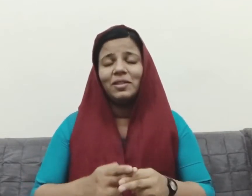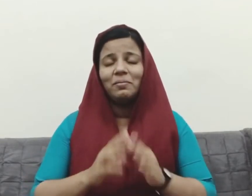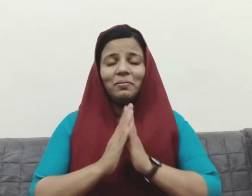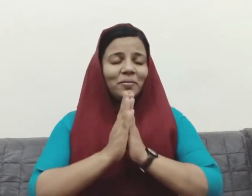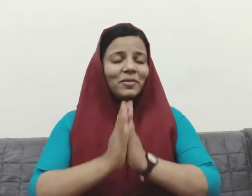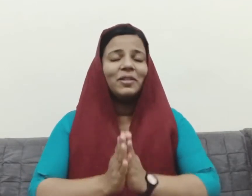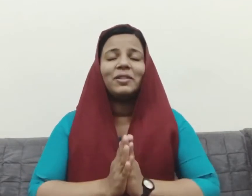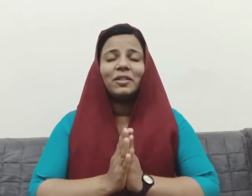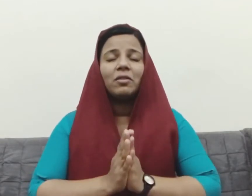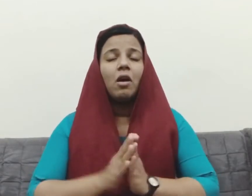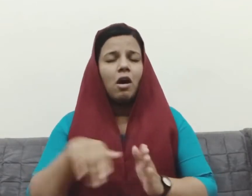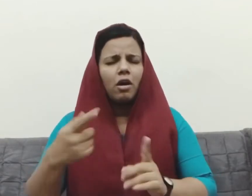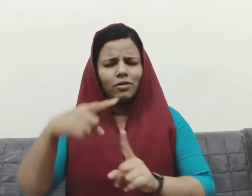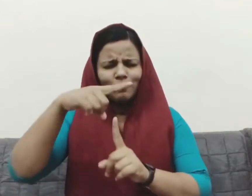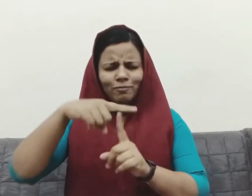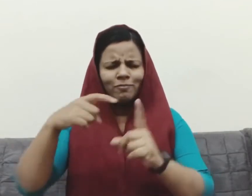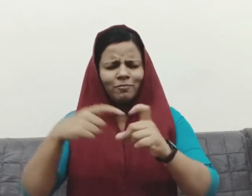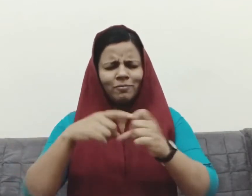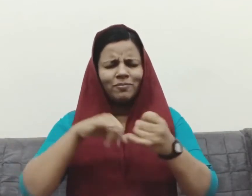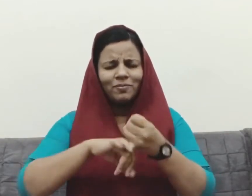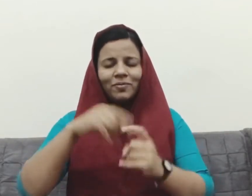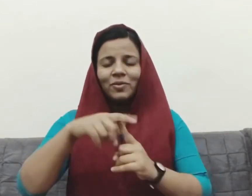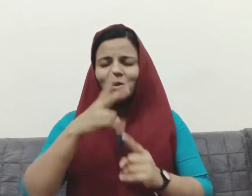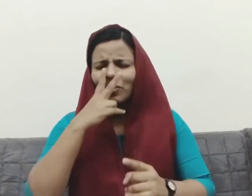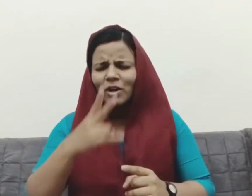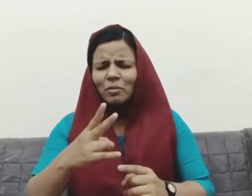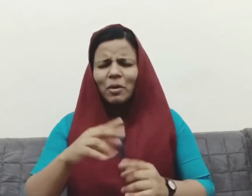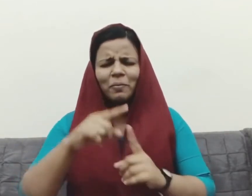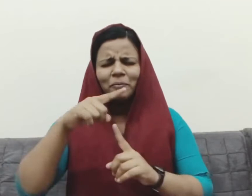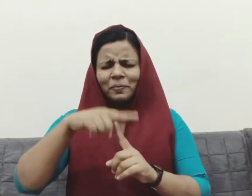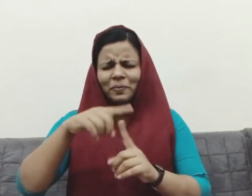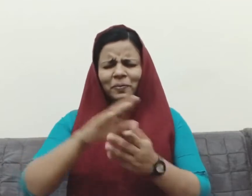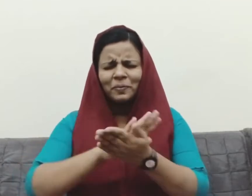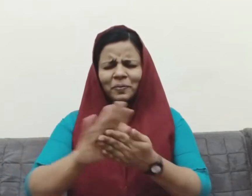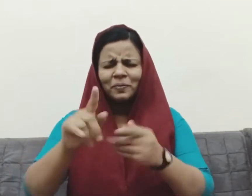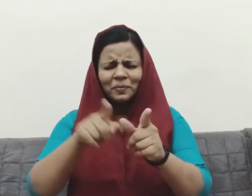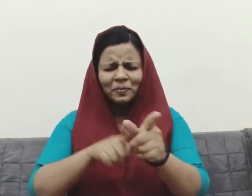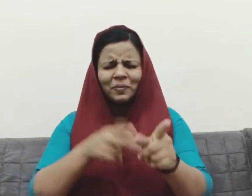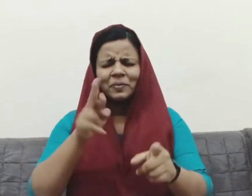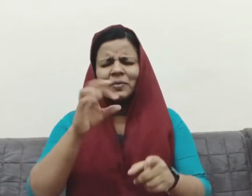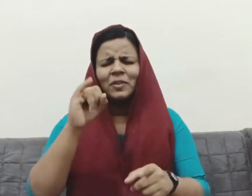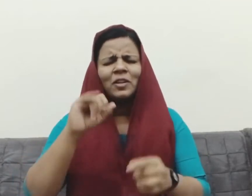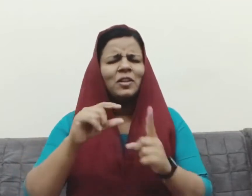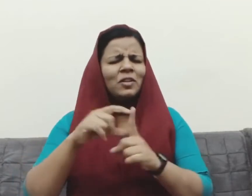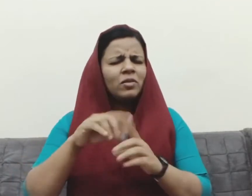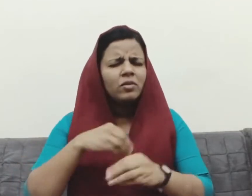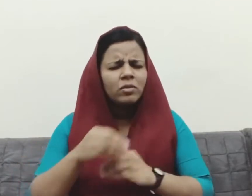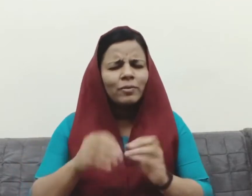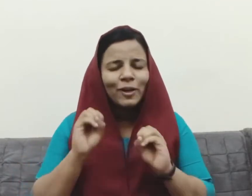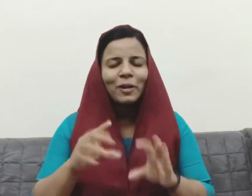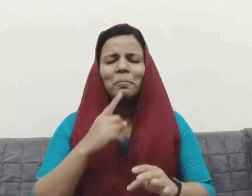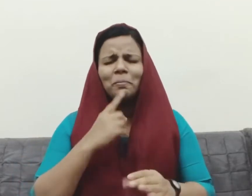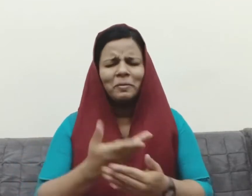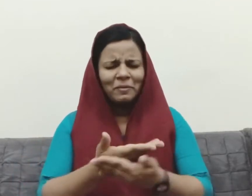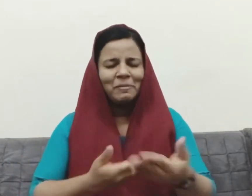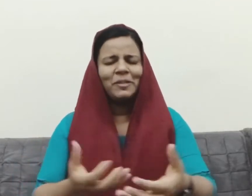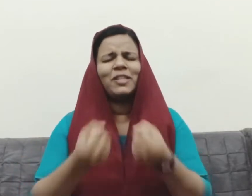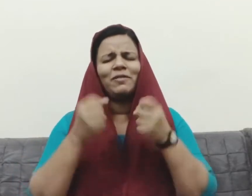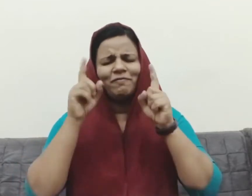അധികാരമുള്ള നാമത്തിൽ പ്രാർത്ഥിക്കുക. അടുത്ത ടെസ്റ്റിൽ അവരുടെ തൈറോയിഡ് ഹോർമോൺ ലെവല്, തൈറോയിഡ് ഫംഗ്ഷൻ ലെവല് നോർമലായി തീരുവാൻ കർത്താവ്